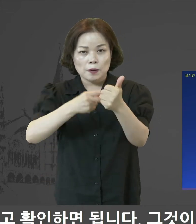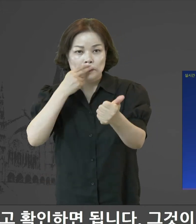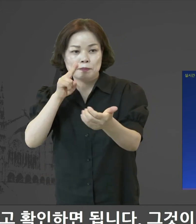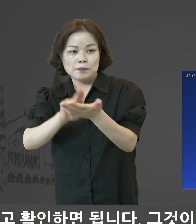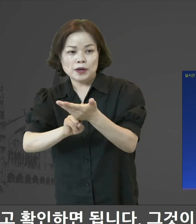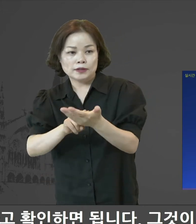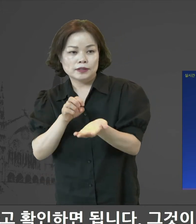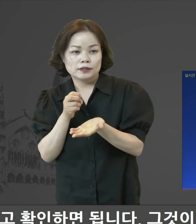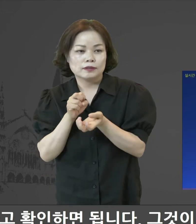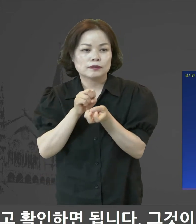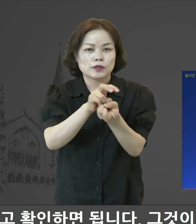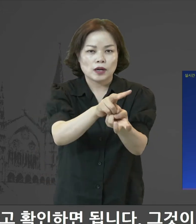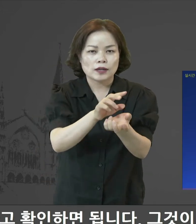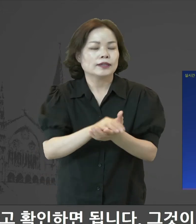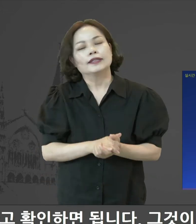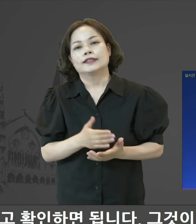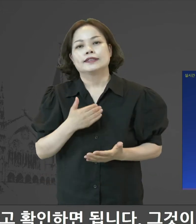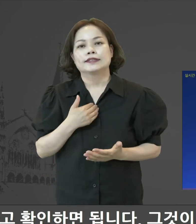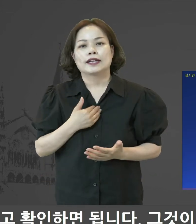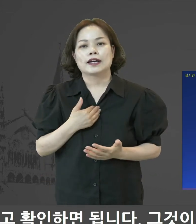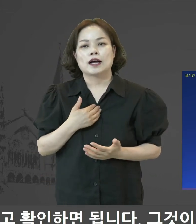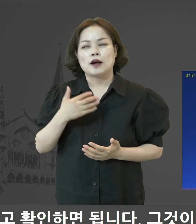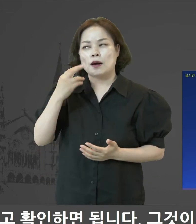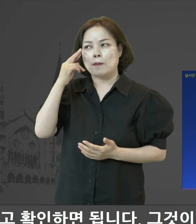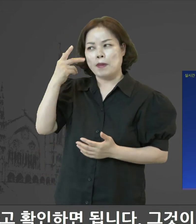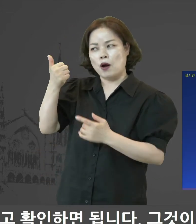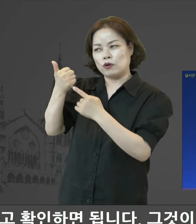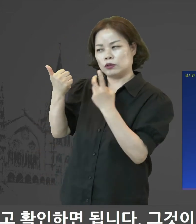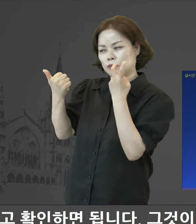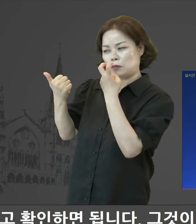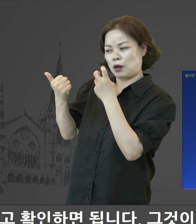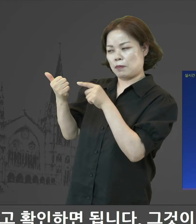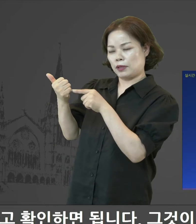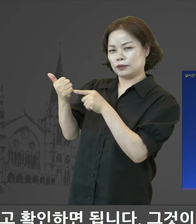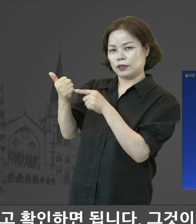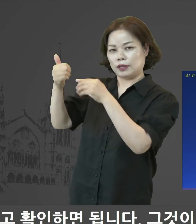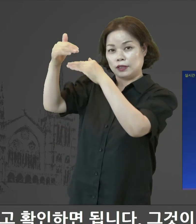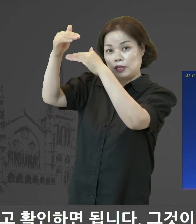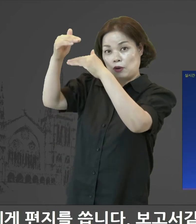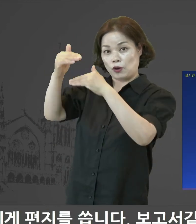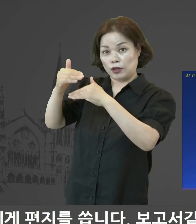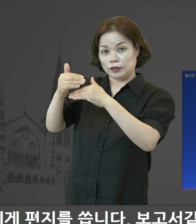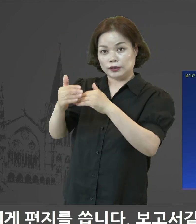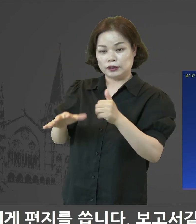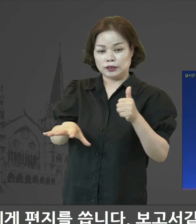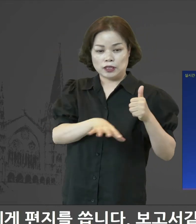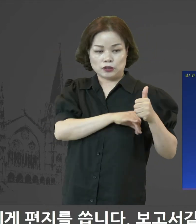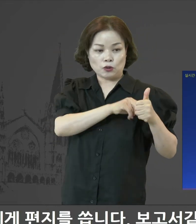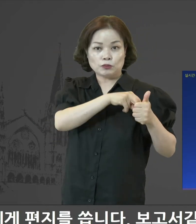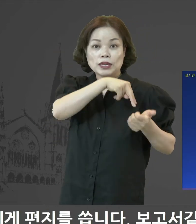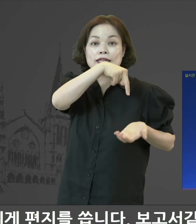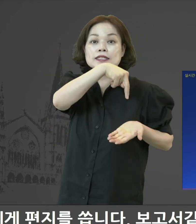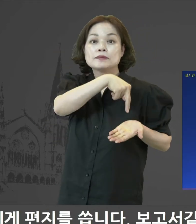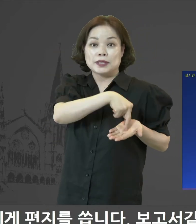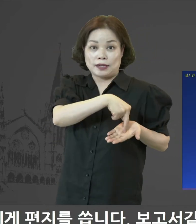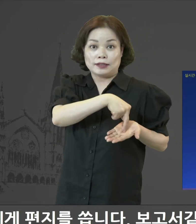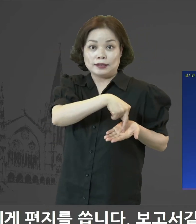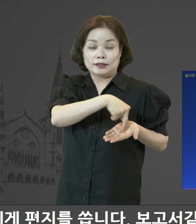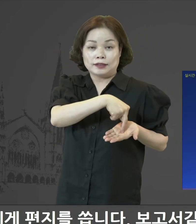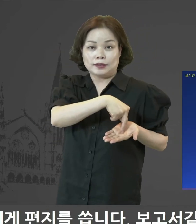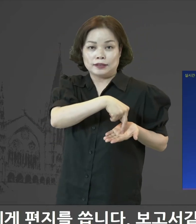겁니다. 쭉 바울을 자기가 지켜봤는데, 그 지켜본 바울에 관한 천부장으로서의